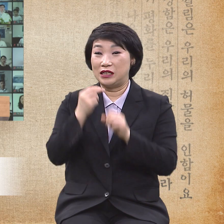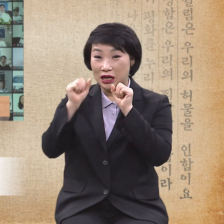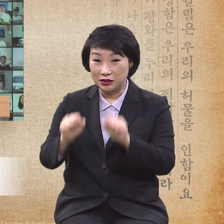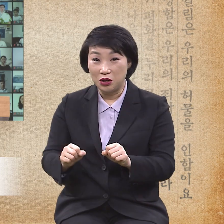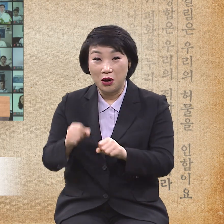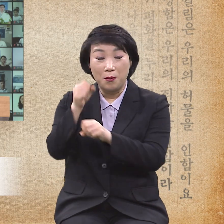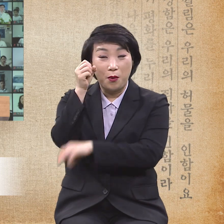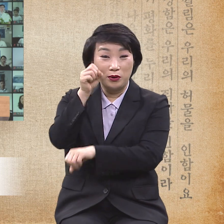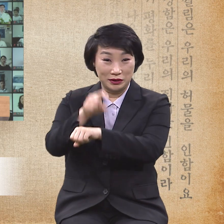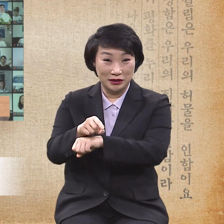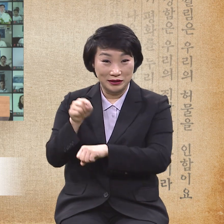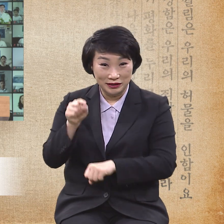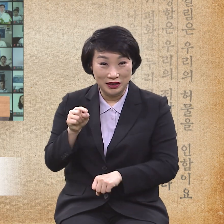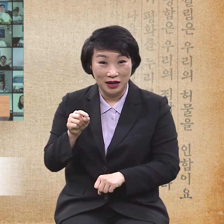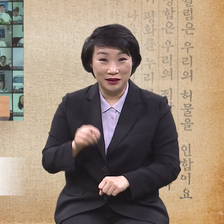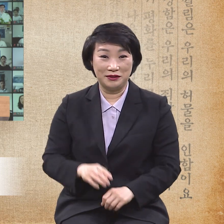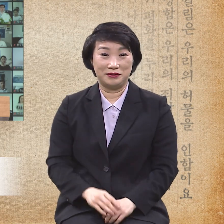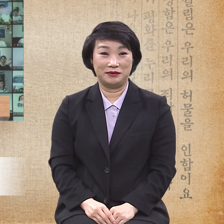생존의 본능이다 이 말입니다.